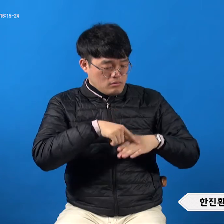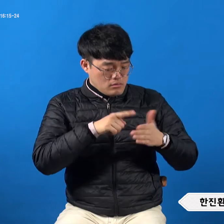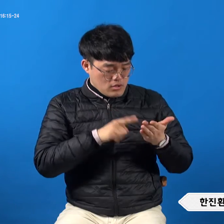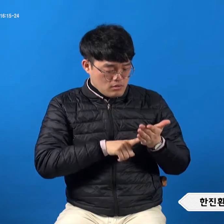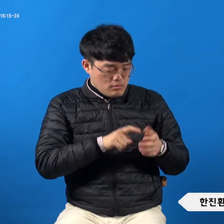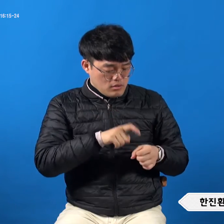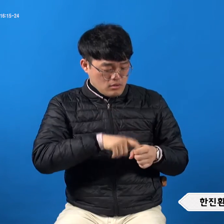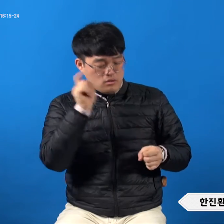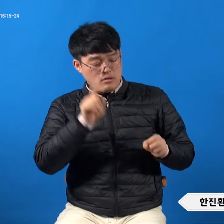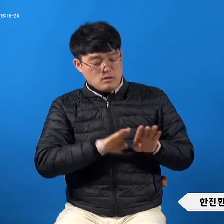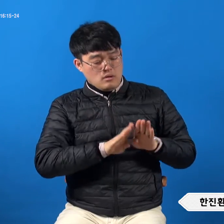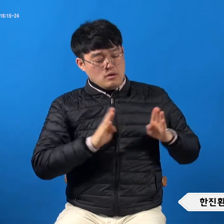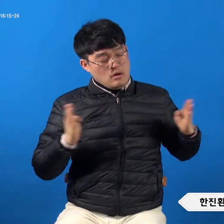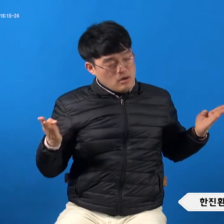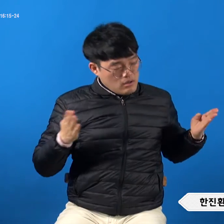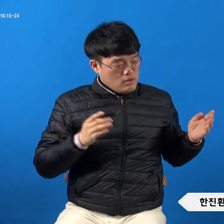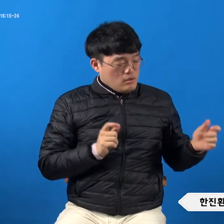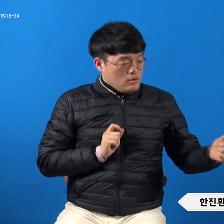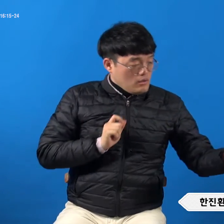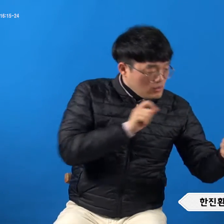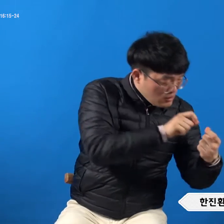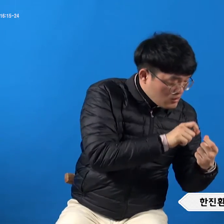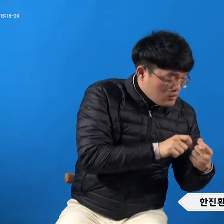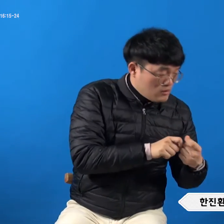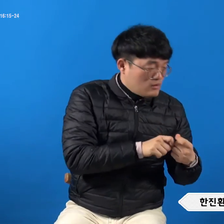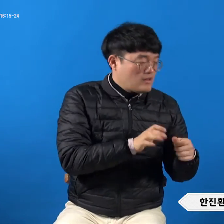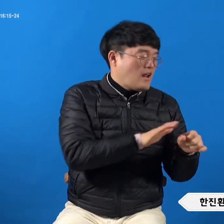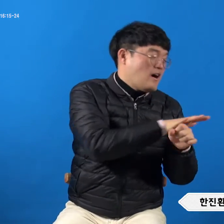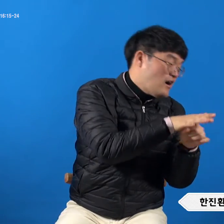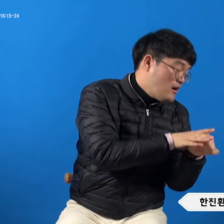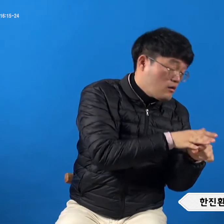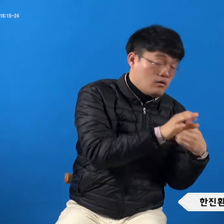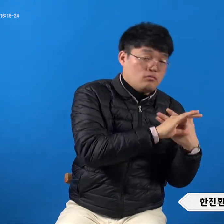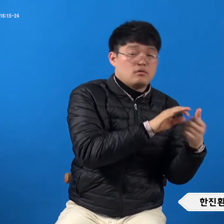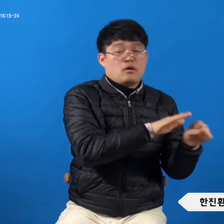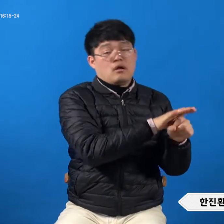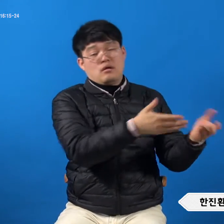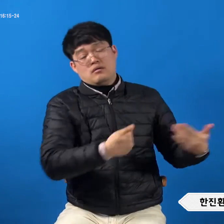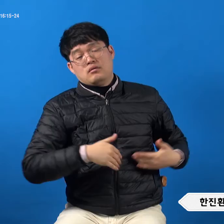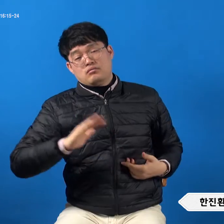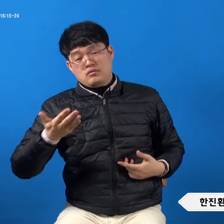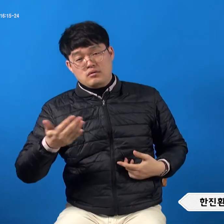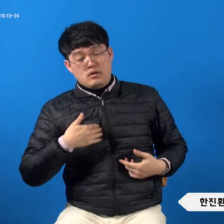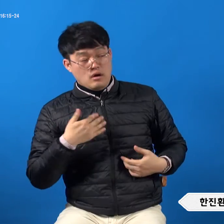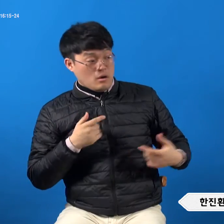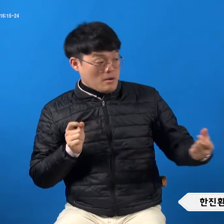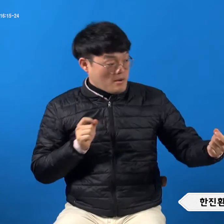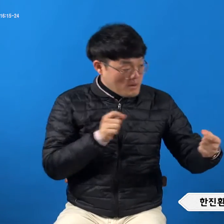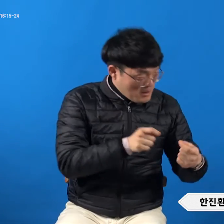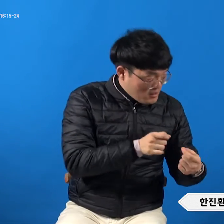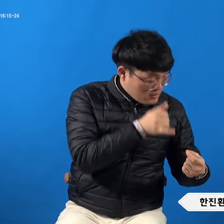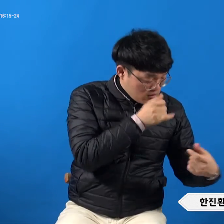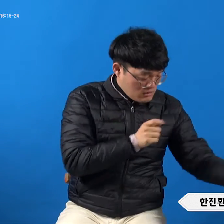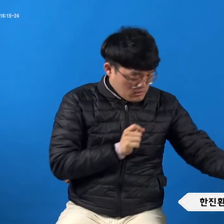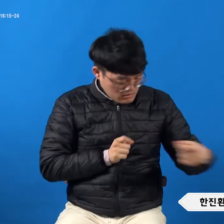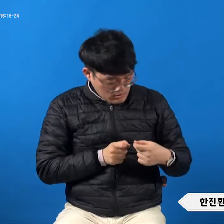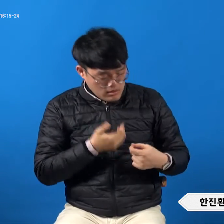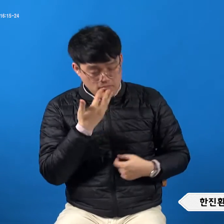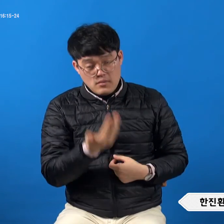마음의 빗장을 닫아 걸고 있기 때문에 그렇습니다. 당신이 사람들에게 가까이 다가가지 않기 때문에